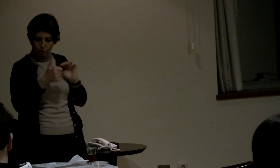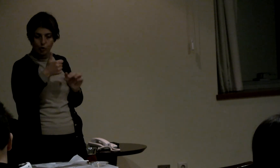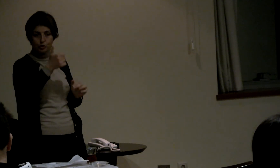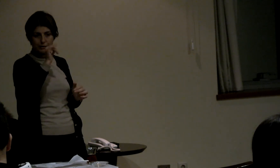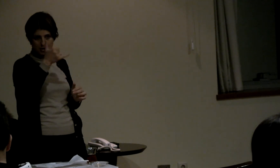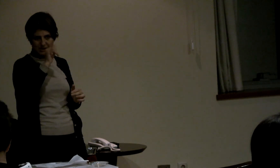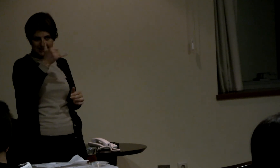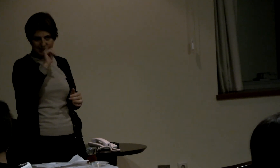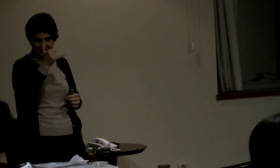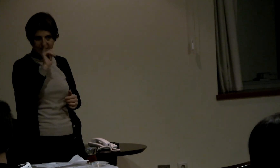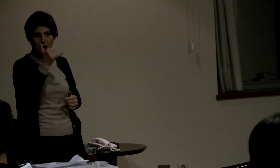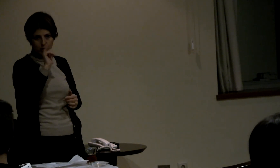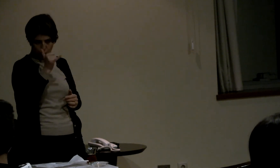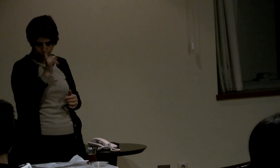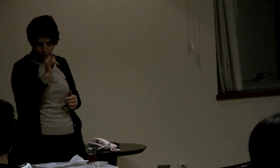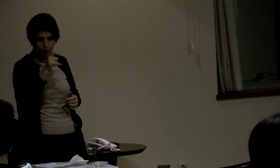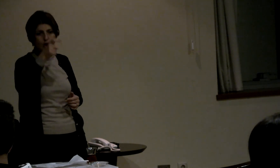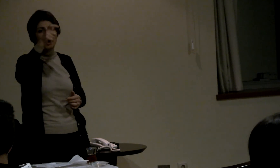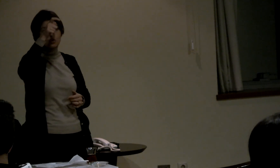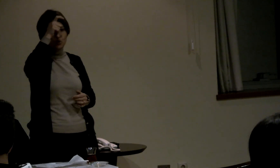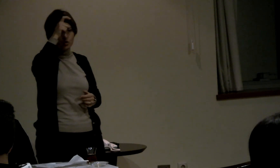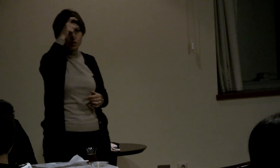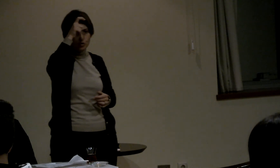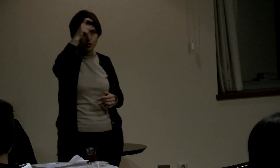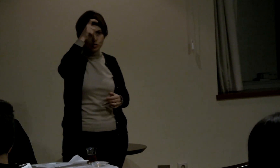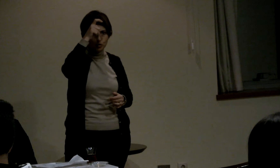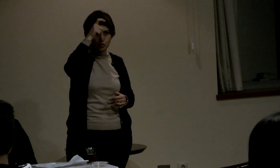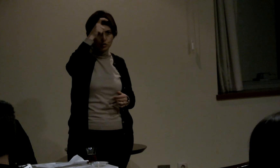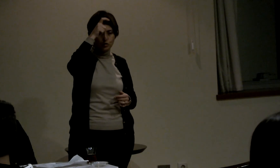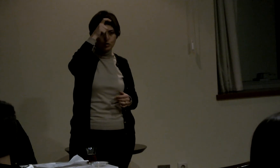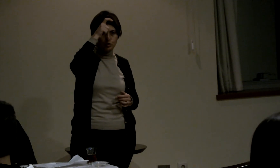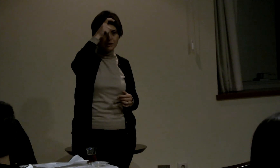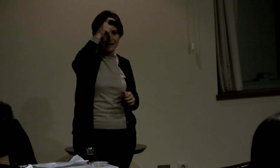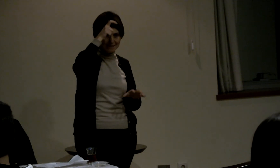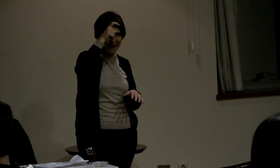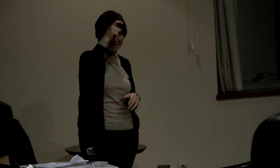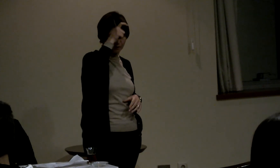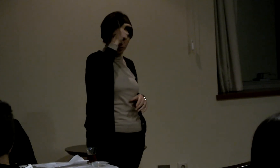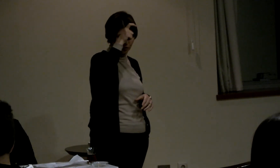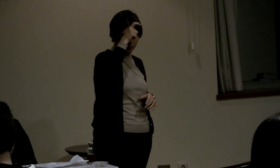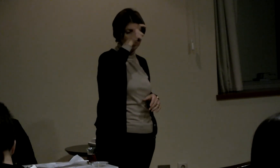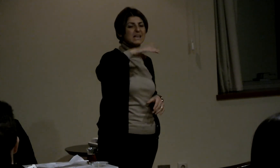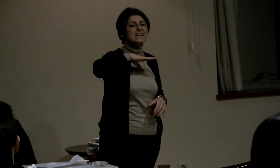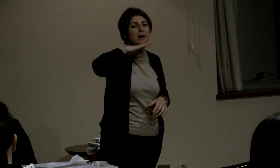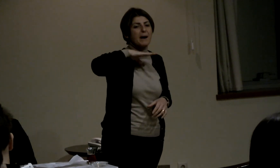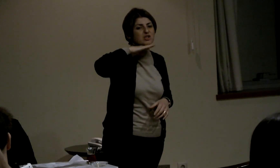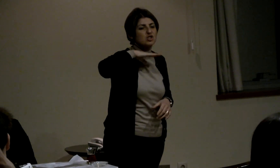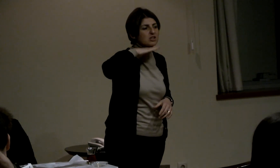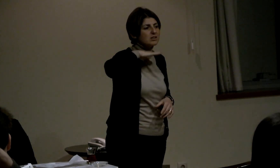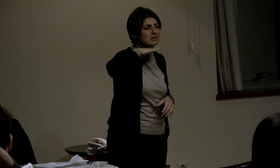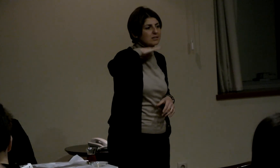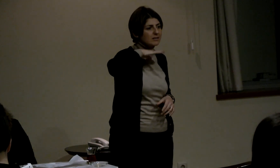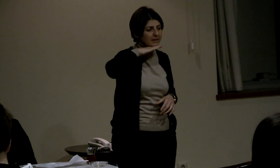Alkollü demişiz zaten, alkollü. Türk, yani yerli Türk, yabancı,